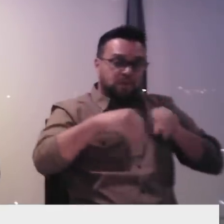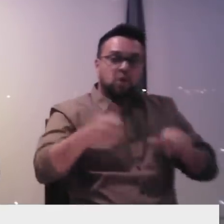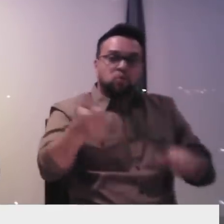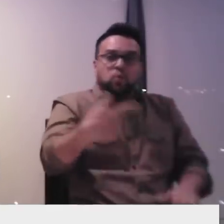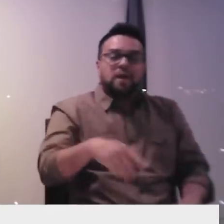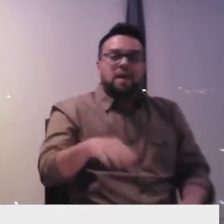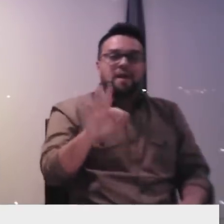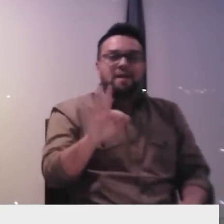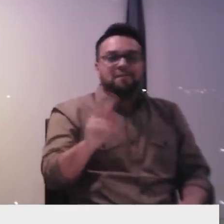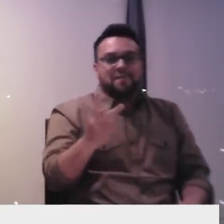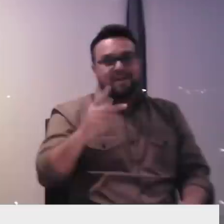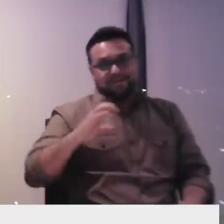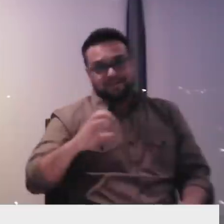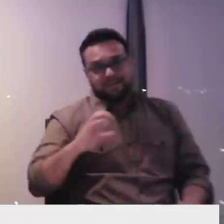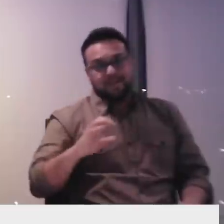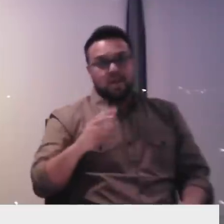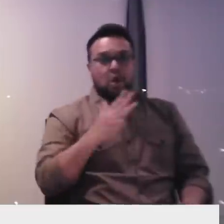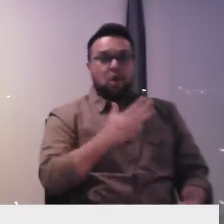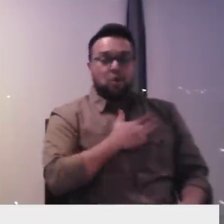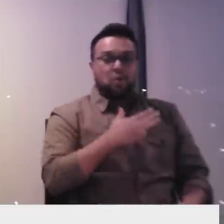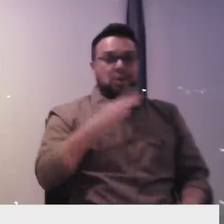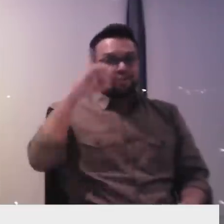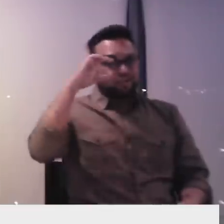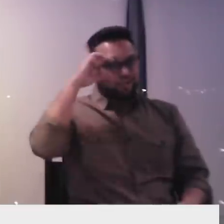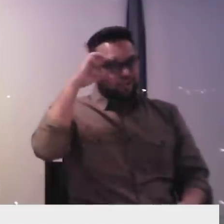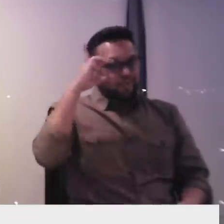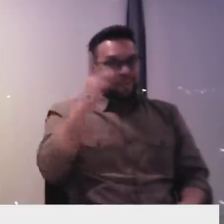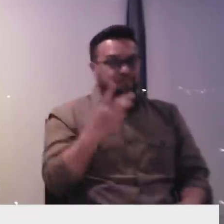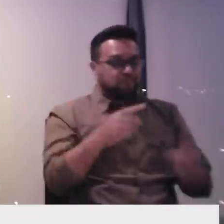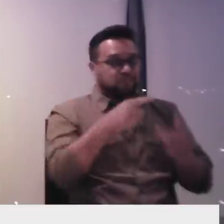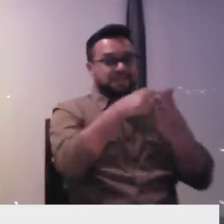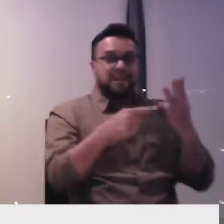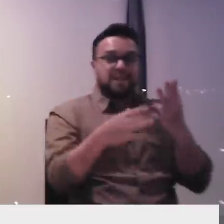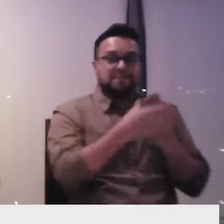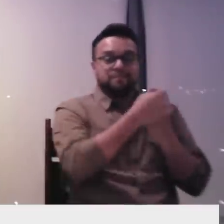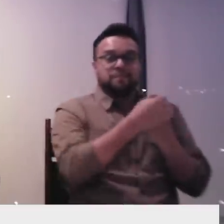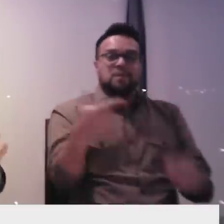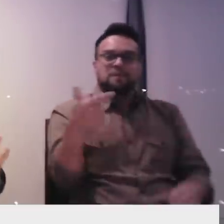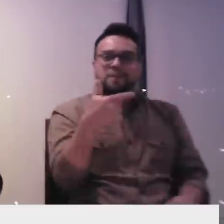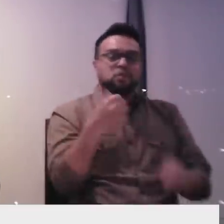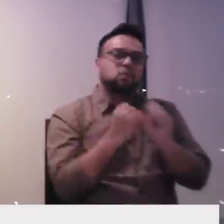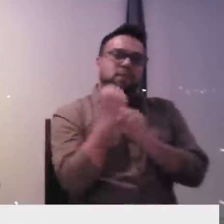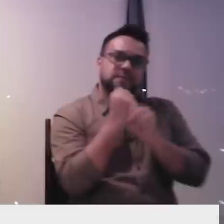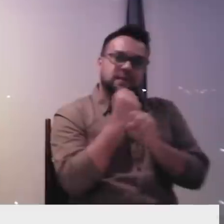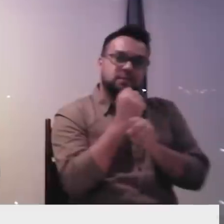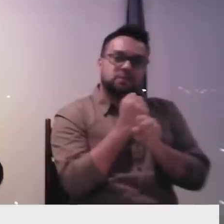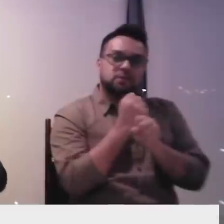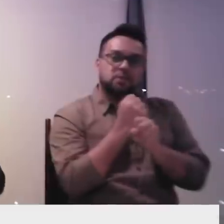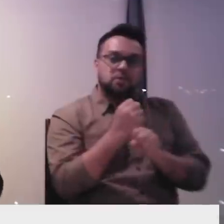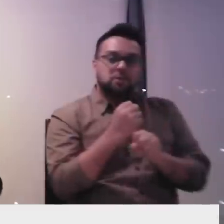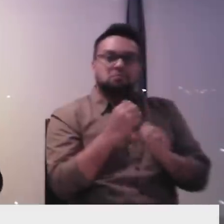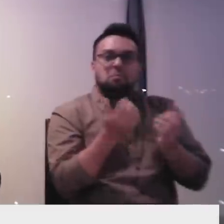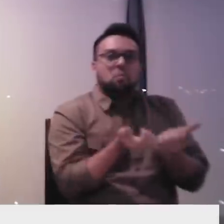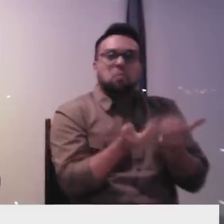FHC, Lula e Dilma juntos. 22 anos desse pessoal, né, não entregaram